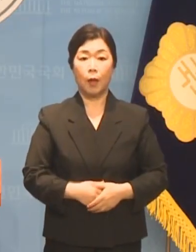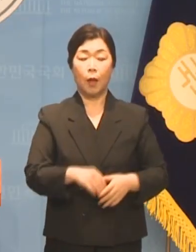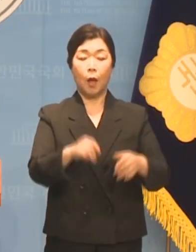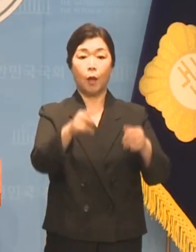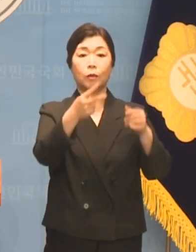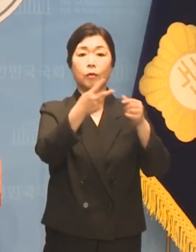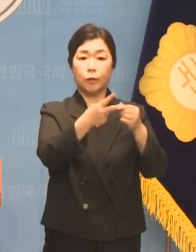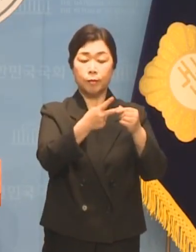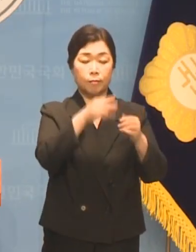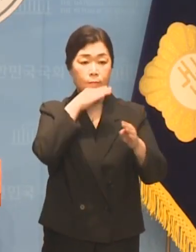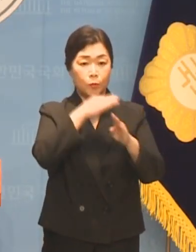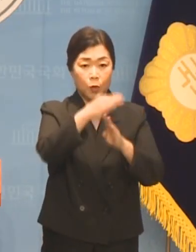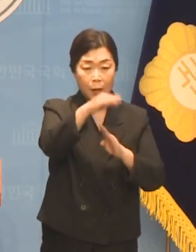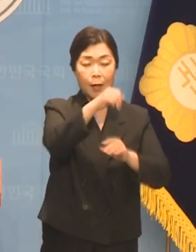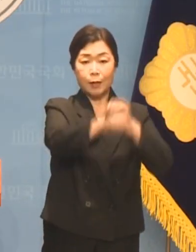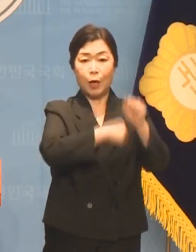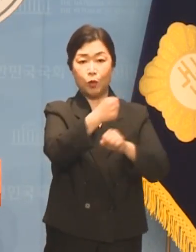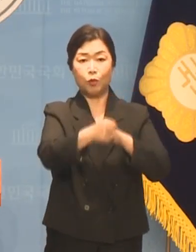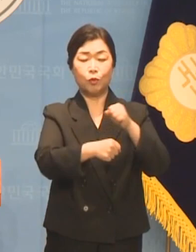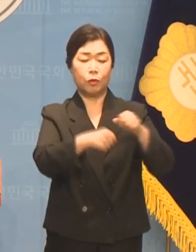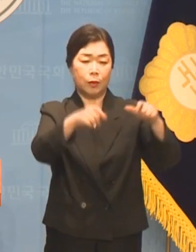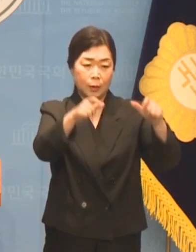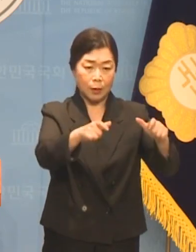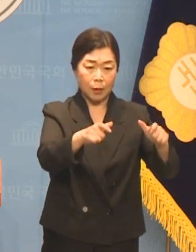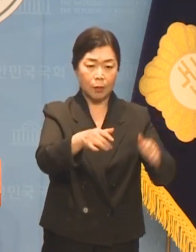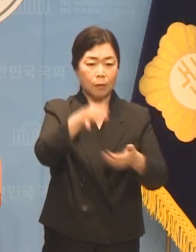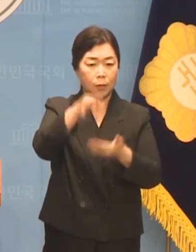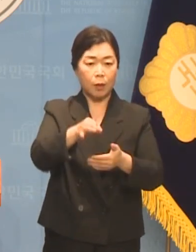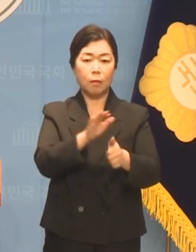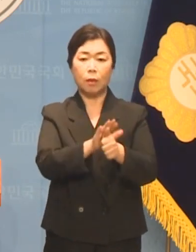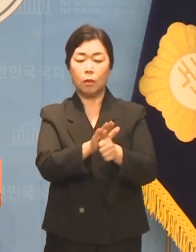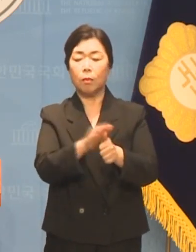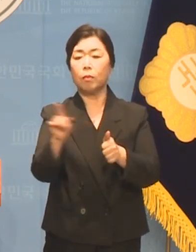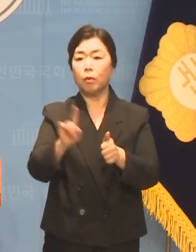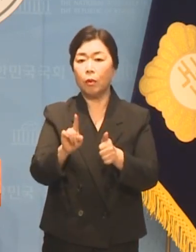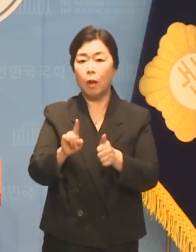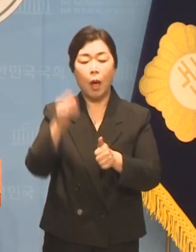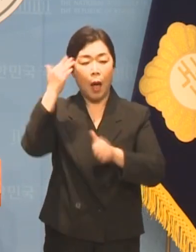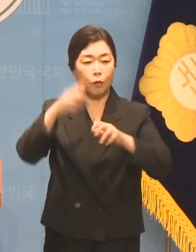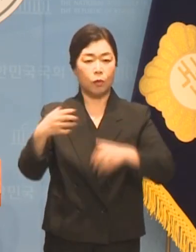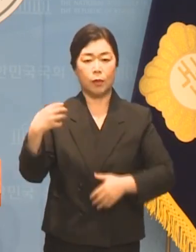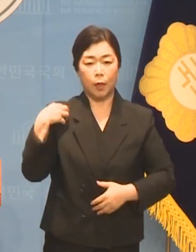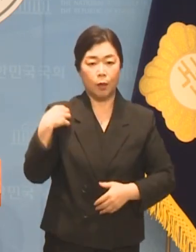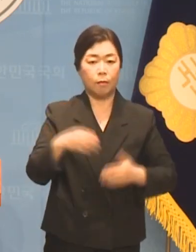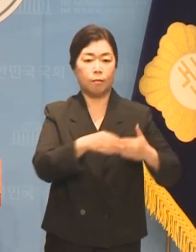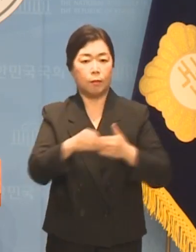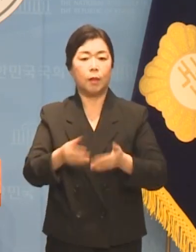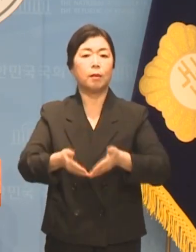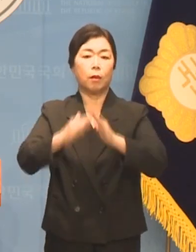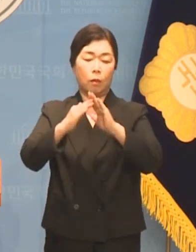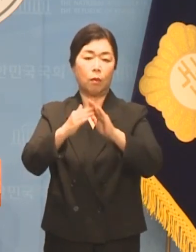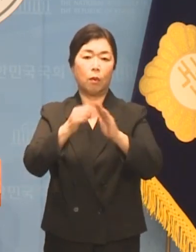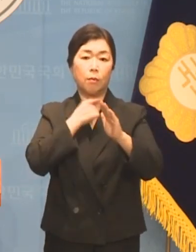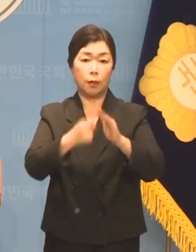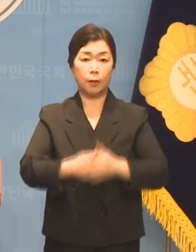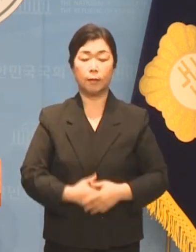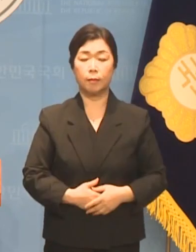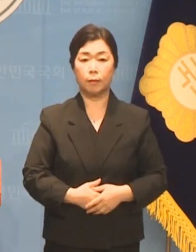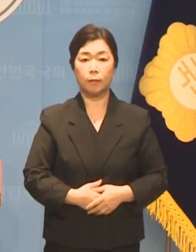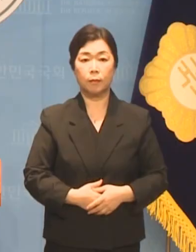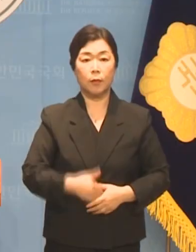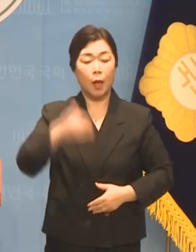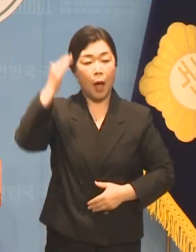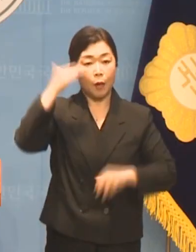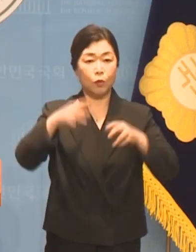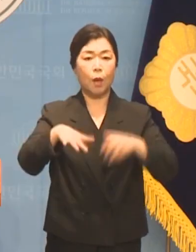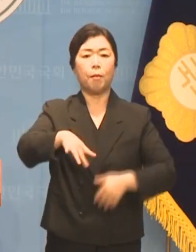둘째, 북한 자유증진기금을 대한민국 주도로 창설하겠습니다. 대한민국이 먼저